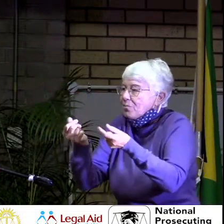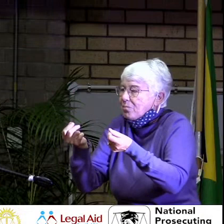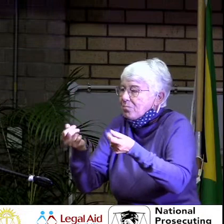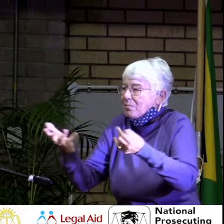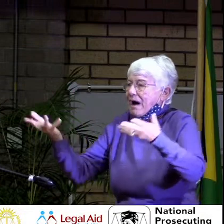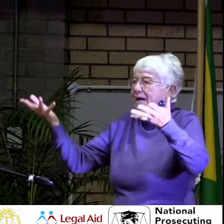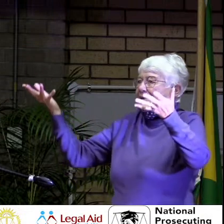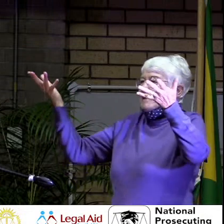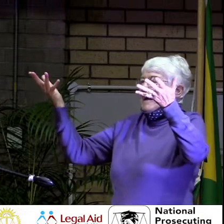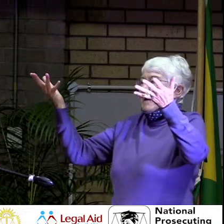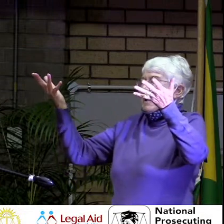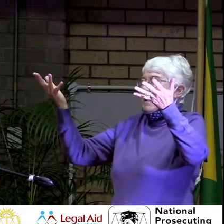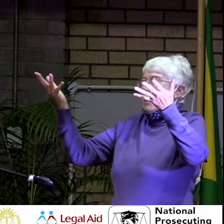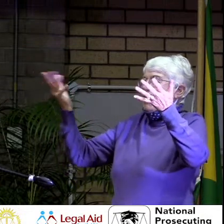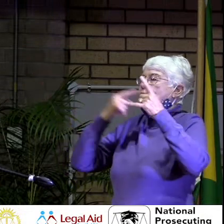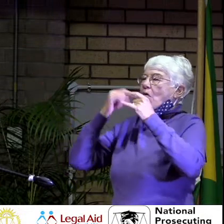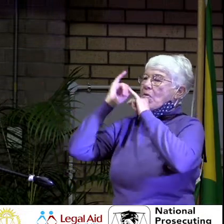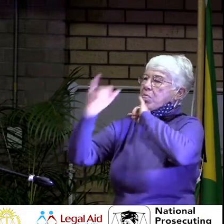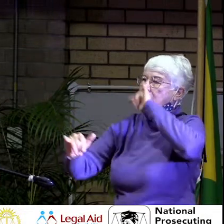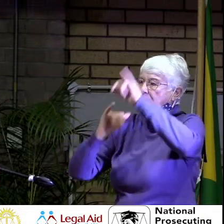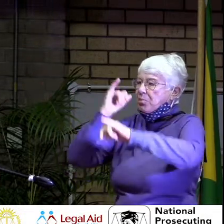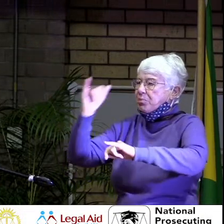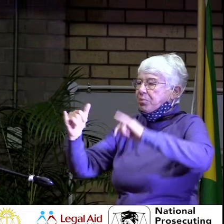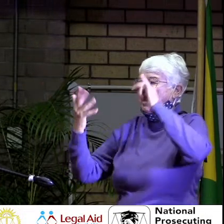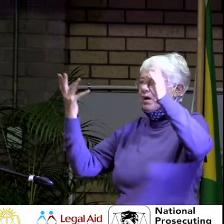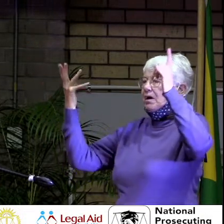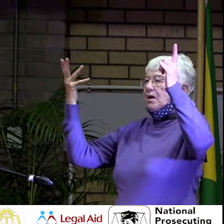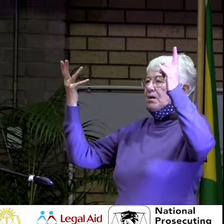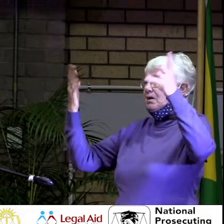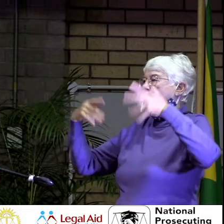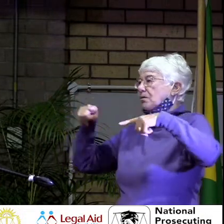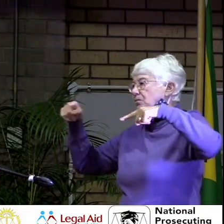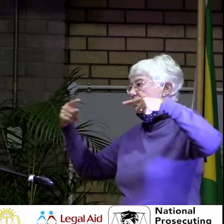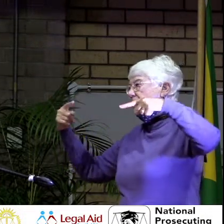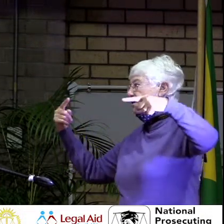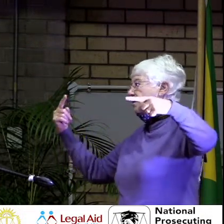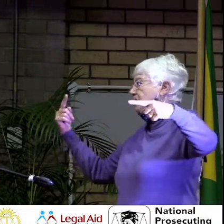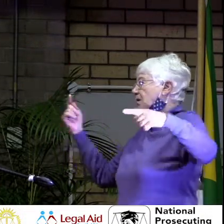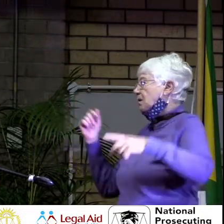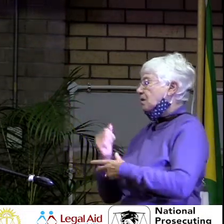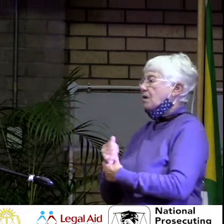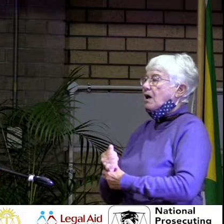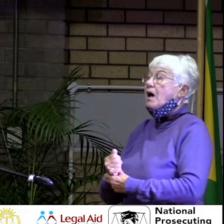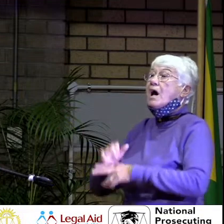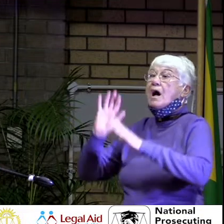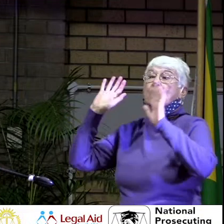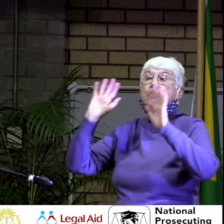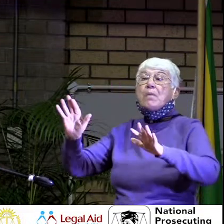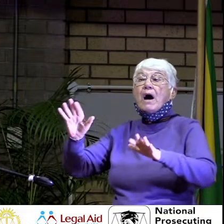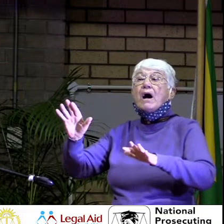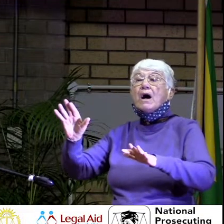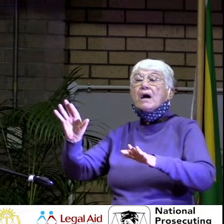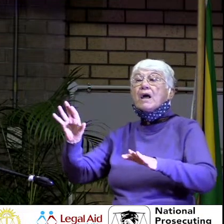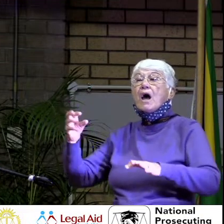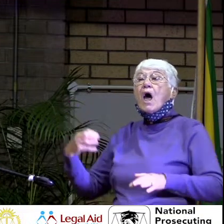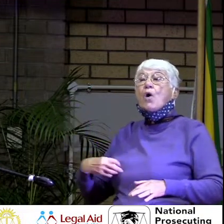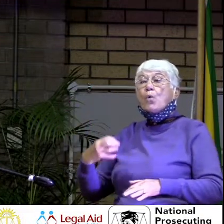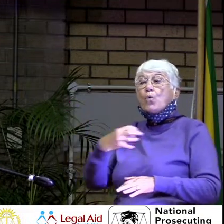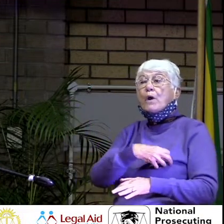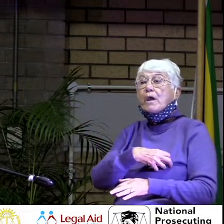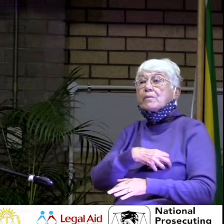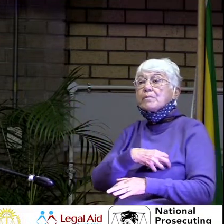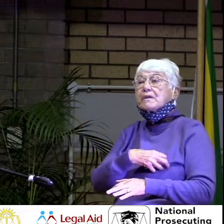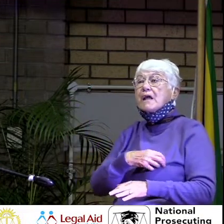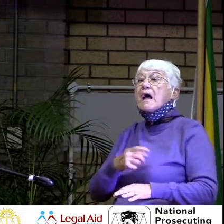Ons is baie bewus daarvan dat sommige vrouens finansiëel afhanklik is van hulle eggenoot, vaders, vennote en